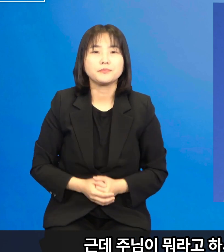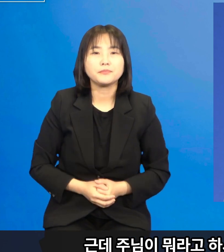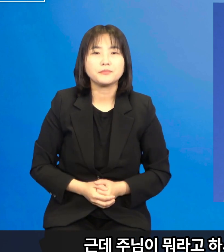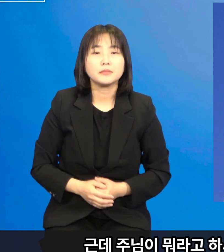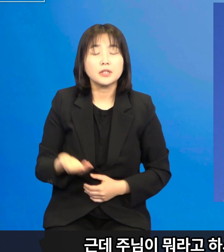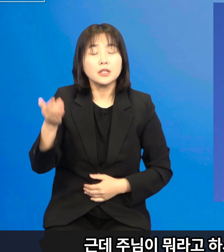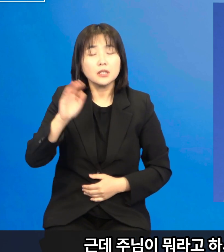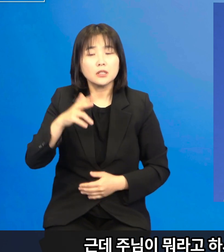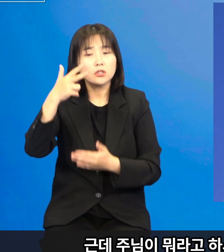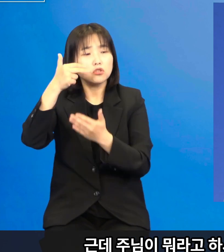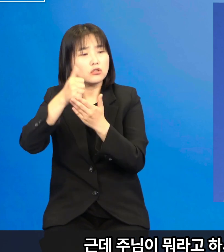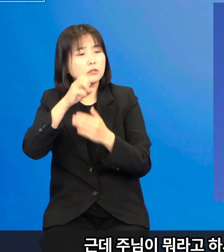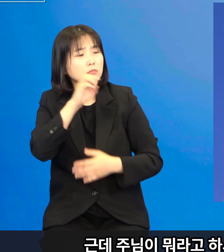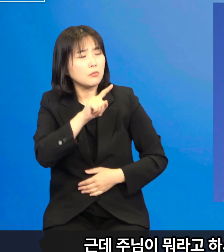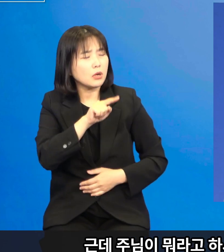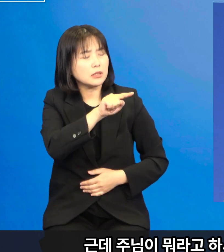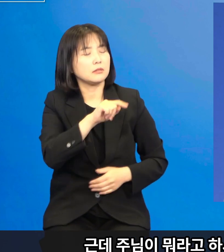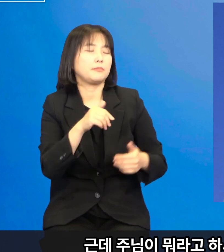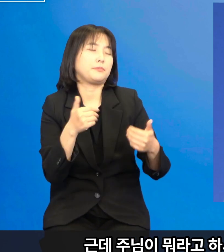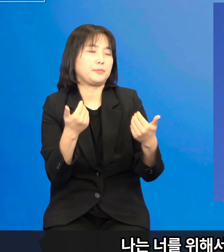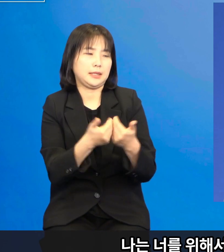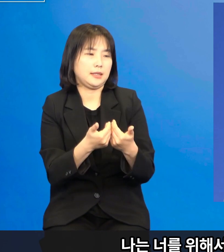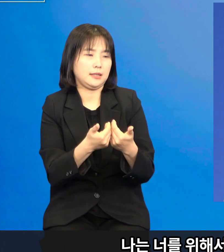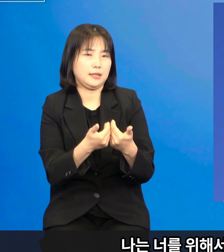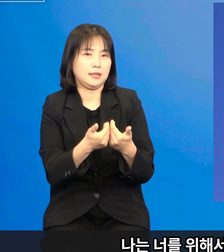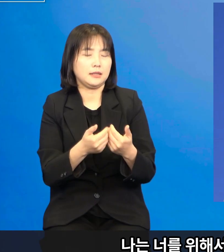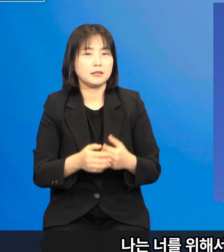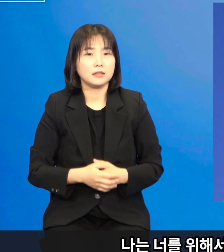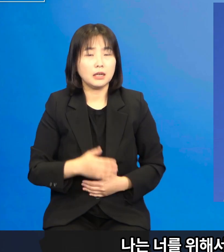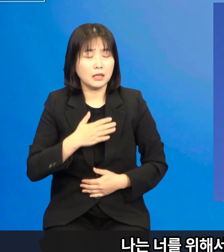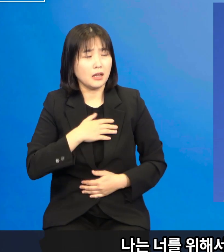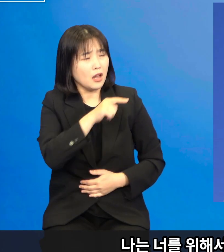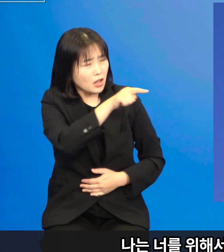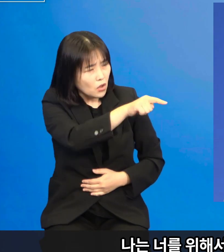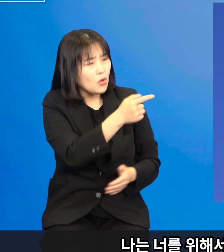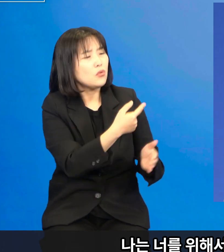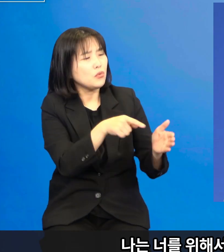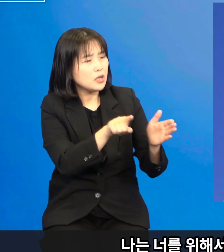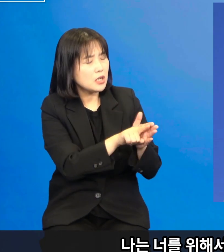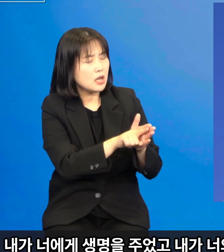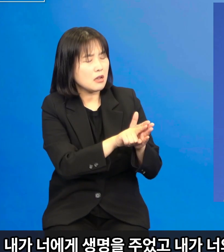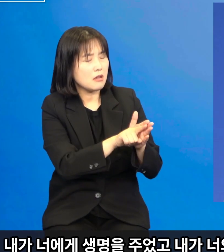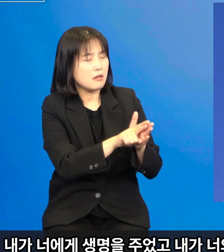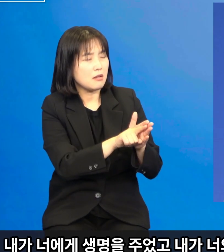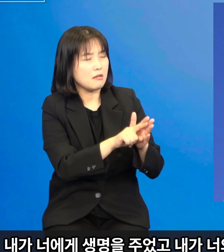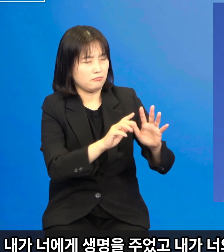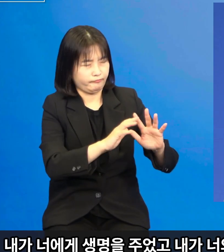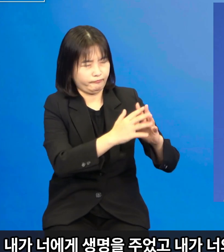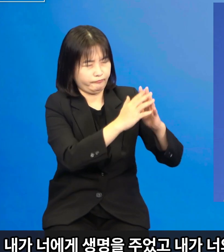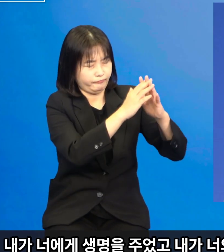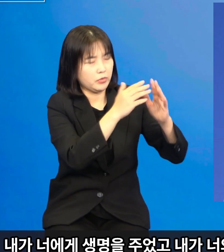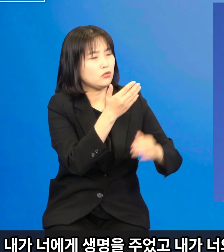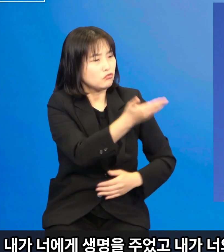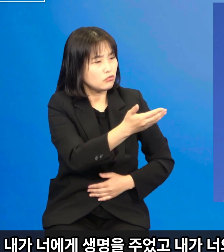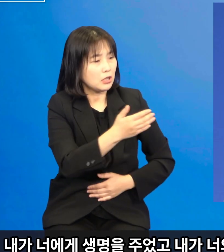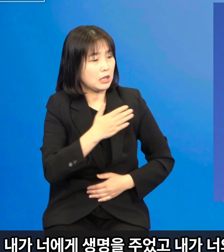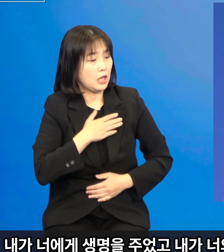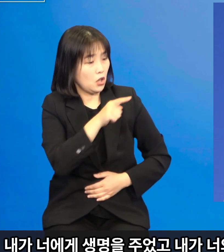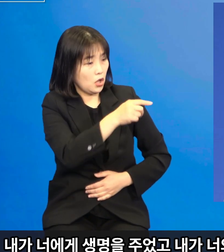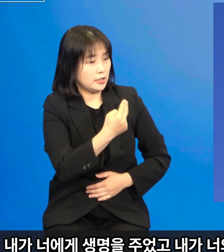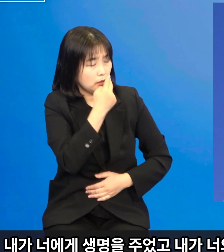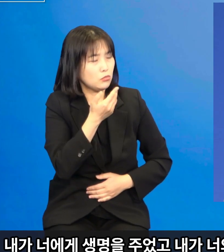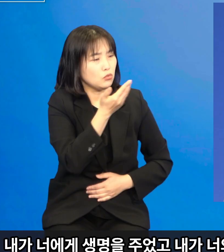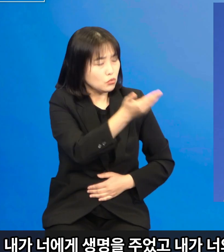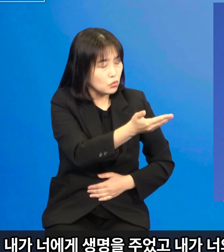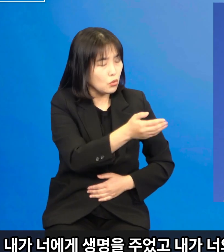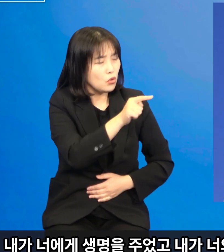근데 주님이 뭐라고 하시면 그 반대라는 거예요. 나는 너를 위해서 집을 지어주겠다. 내가 너에게 생명을 주었고